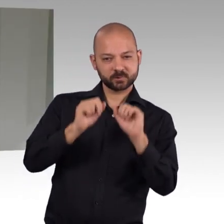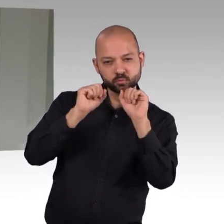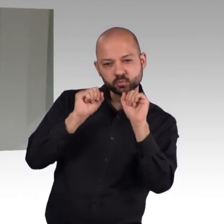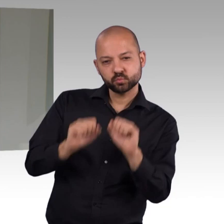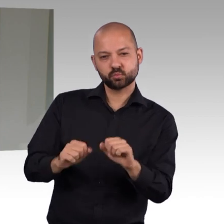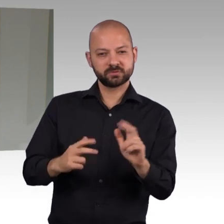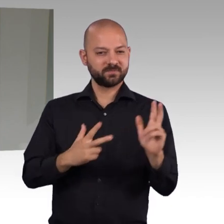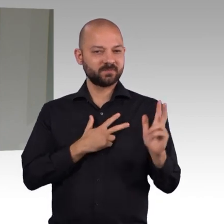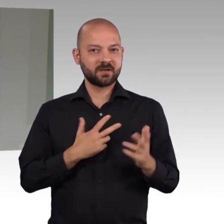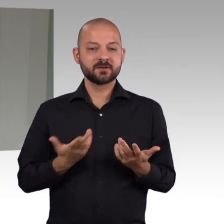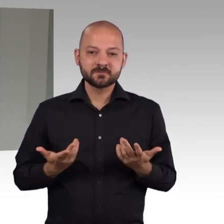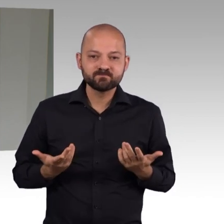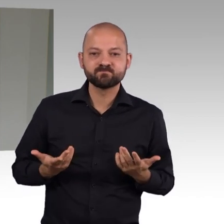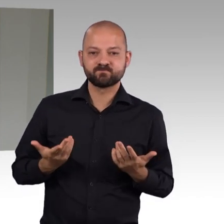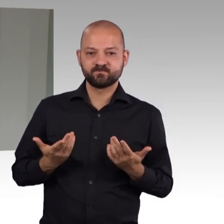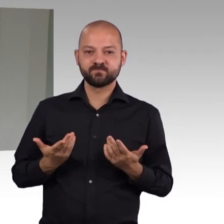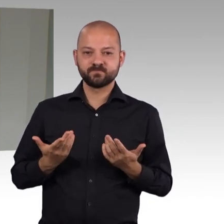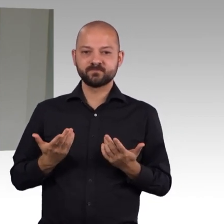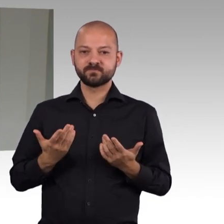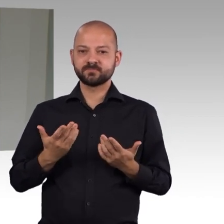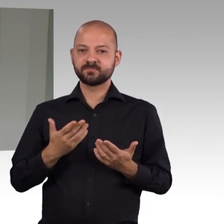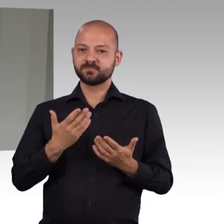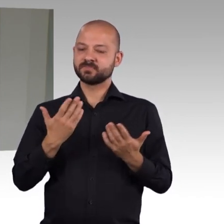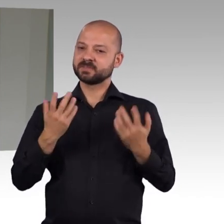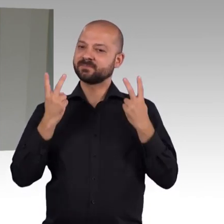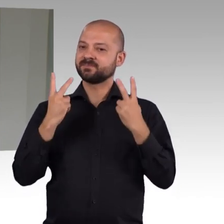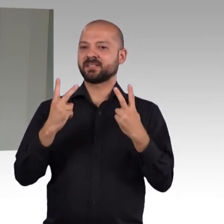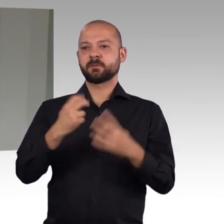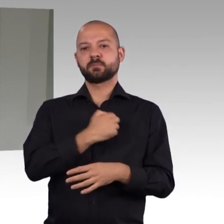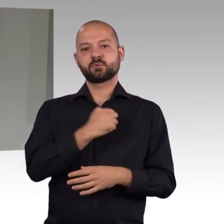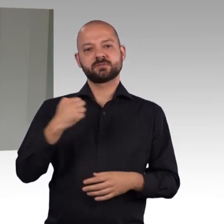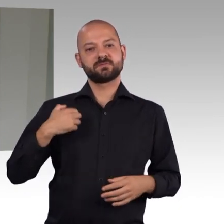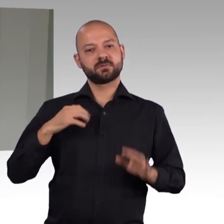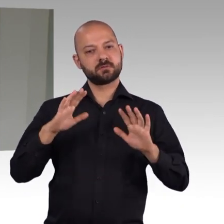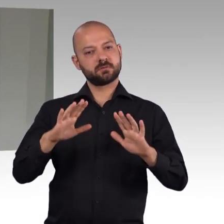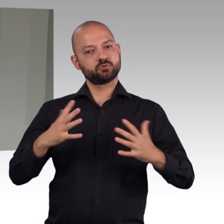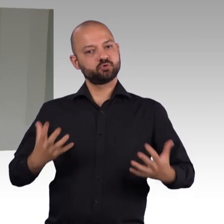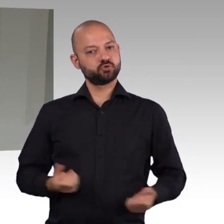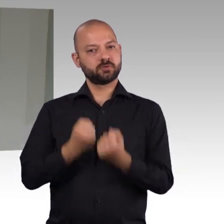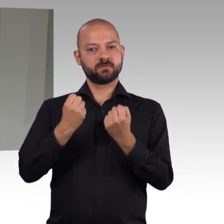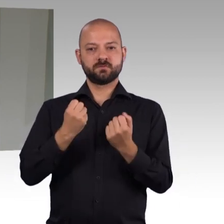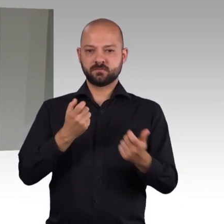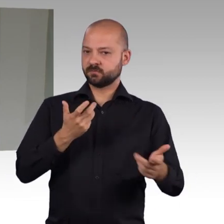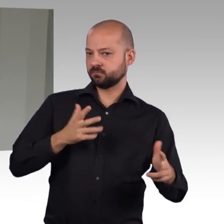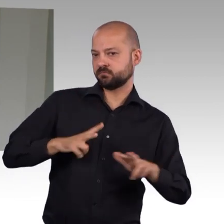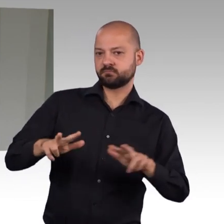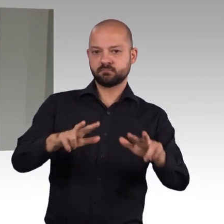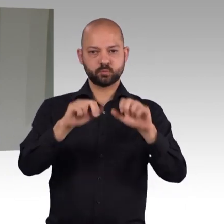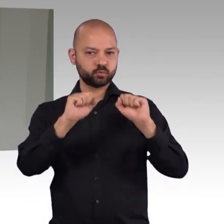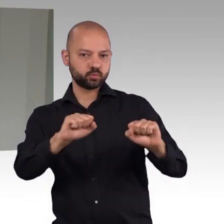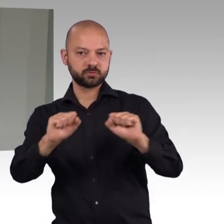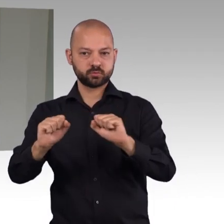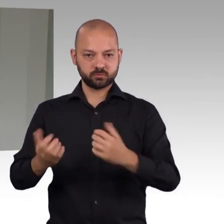zu schützen. Der schwere Transporthubschrauber ist 1972 in die Bundeswehr eingeführt worden. Kurz danach ist der